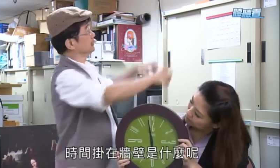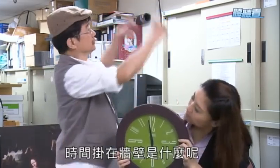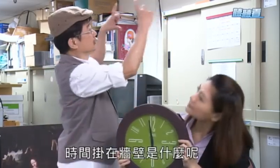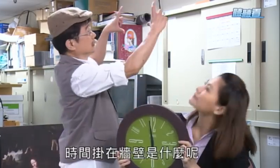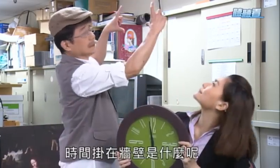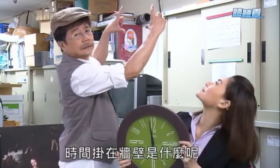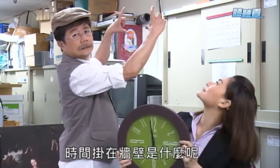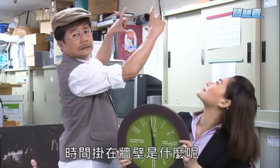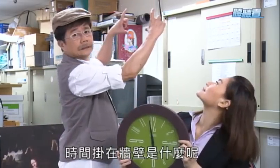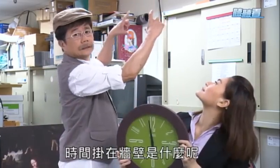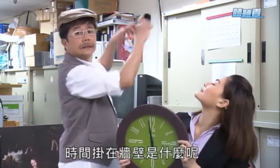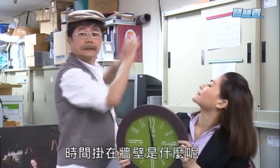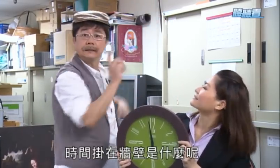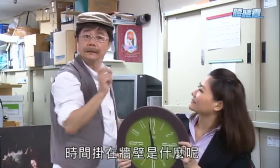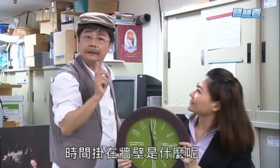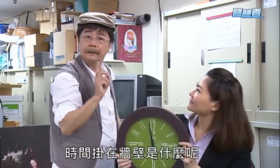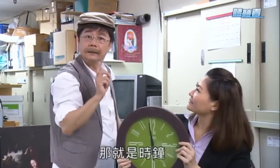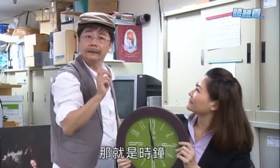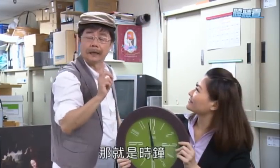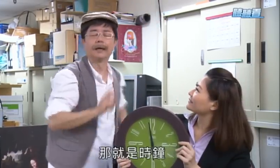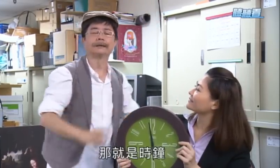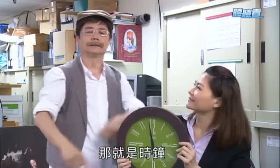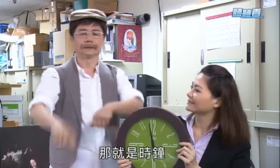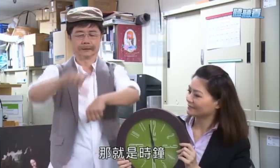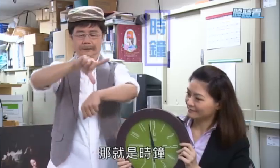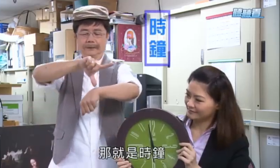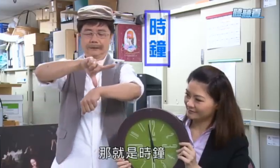时间挂在墙壁是什么呢？那就是啊，